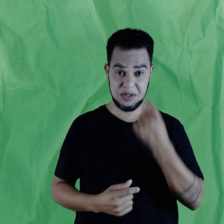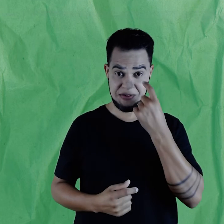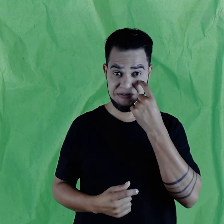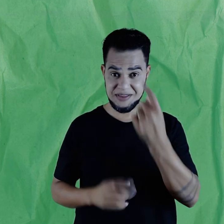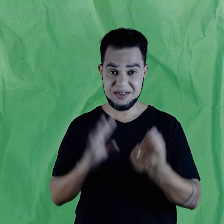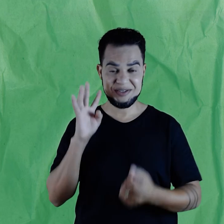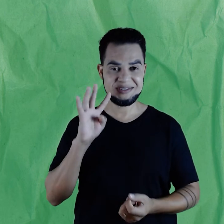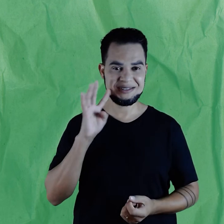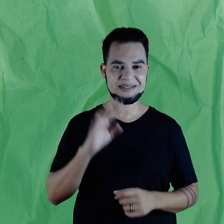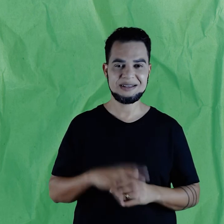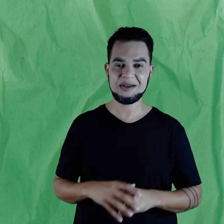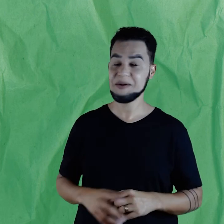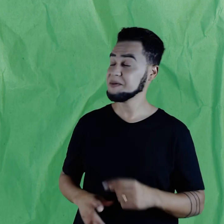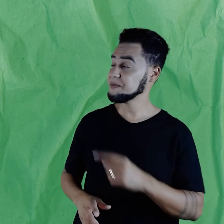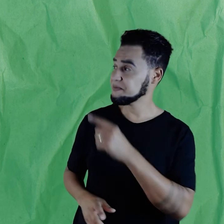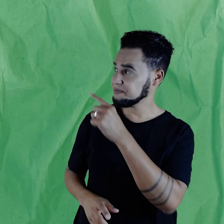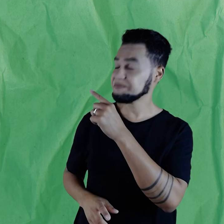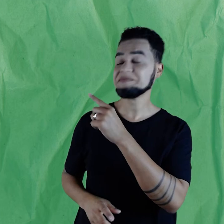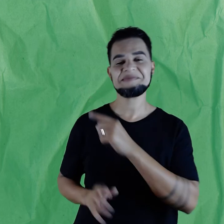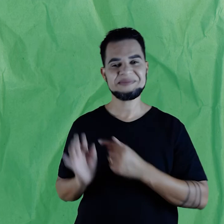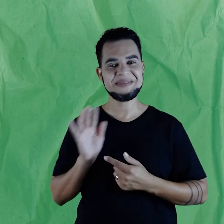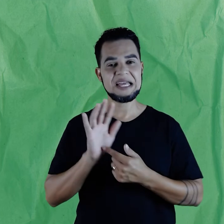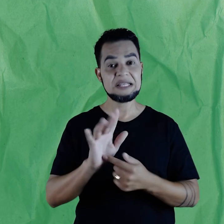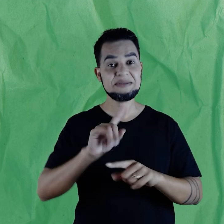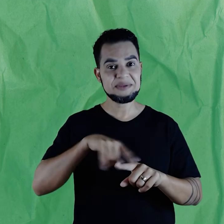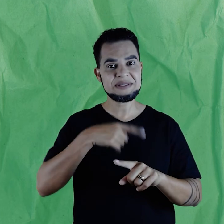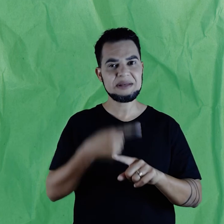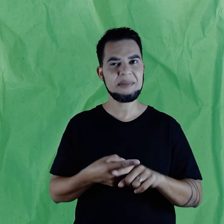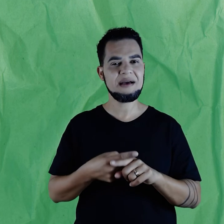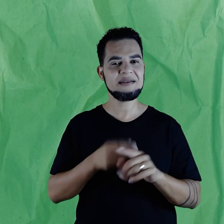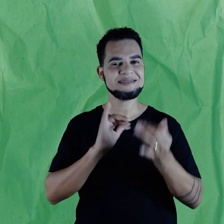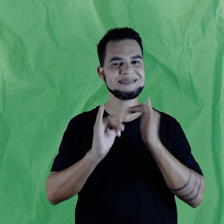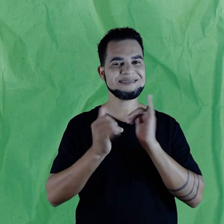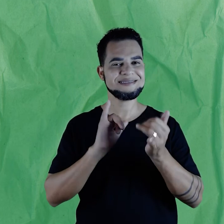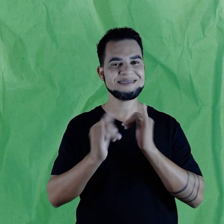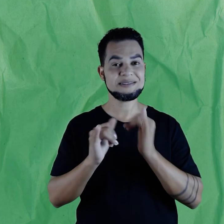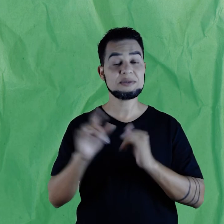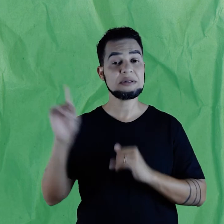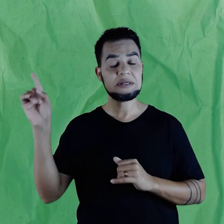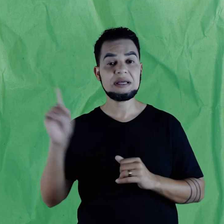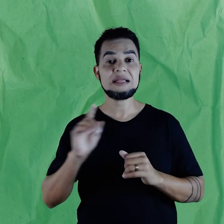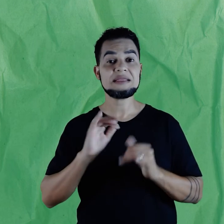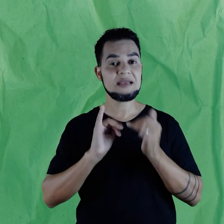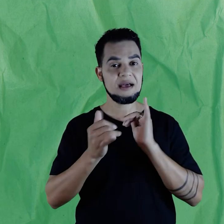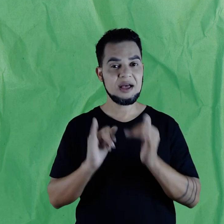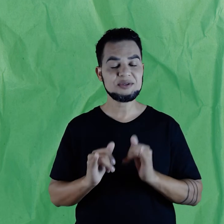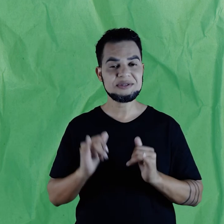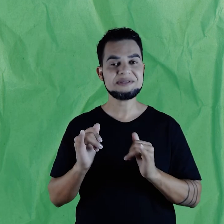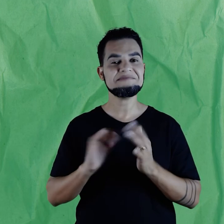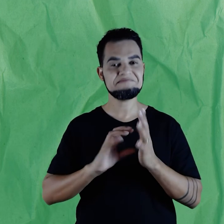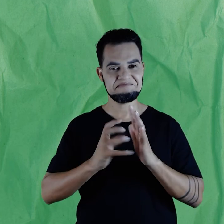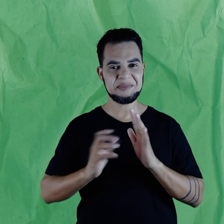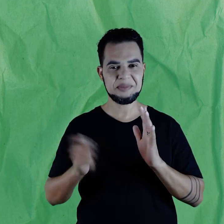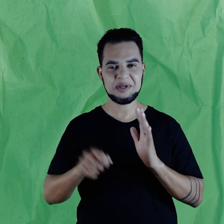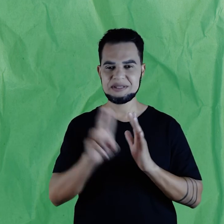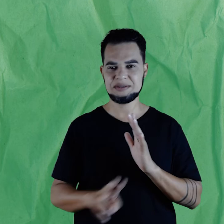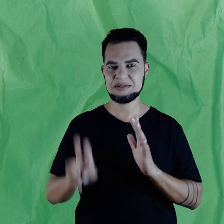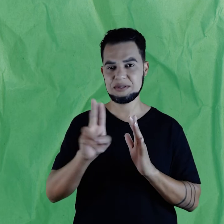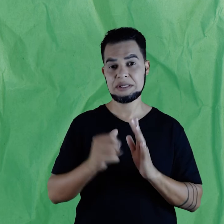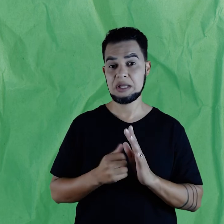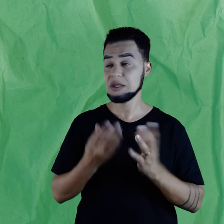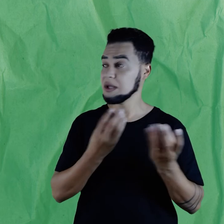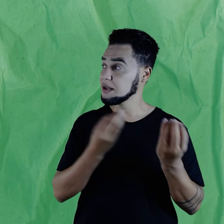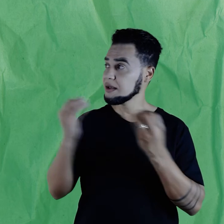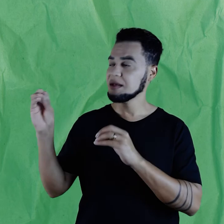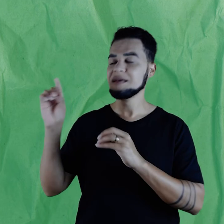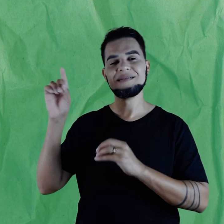legal. Ele traz para mim aqui mais dados, né? Dados que poderiam ser aproveitados por um front-end. Então ele traz